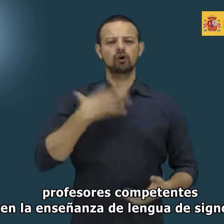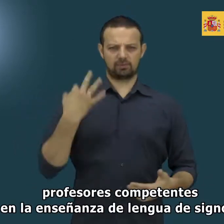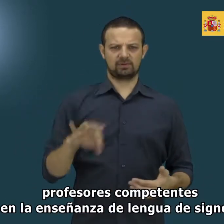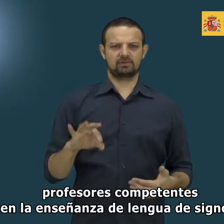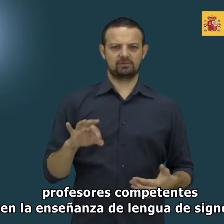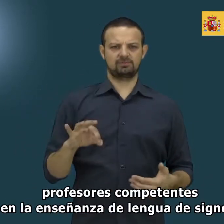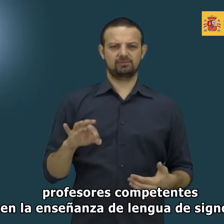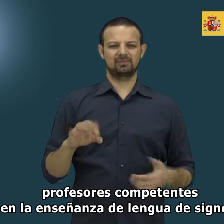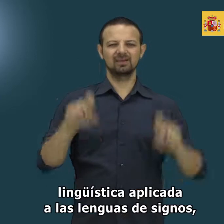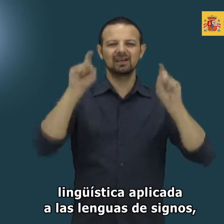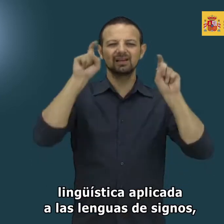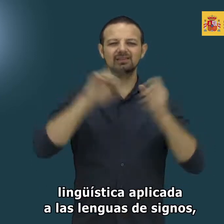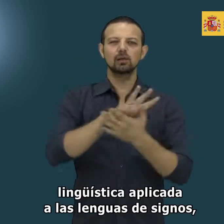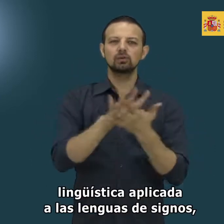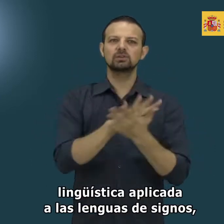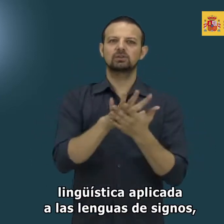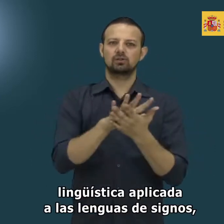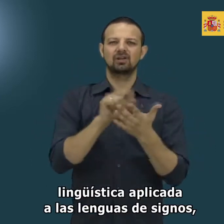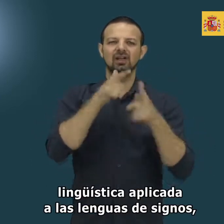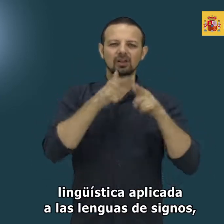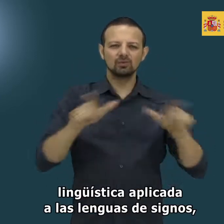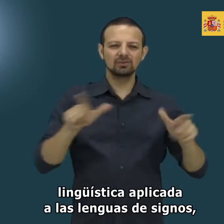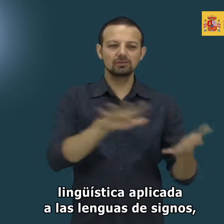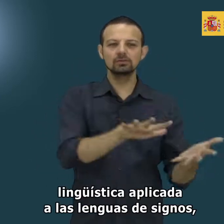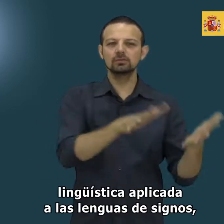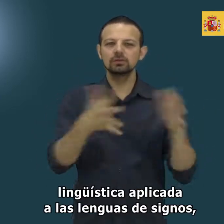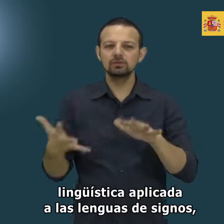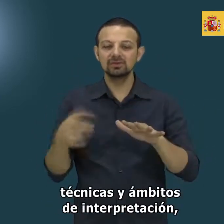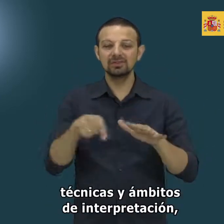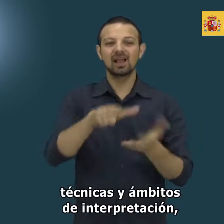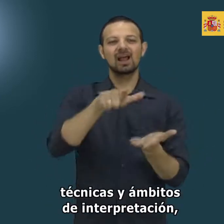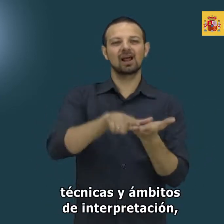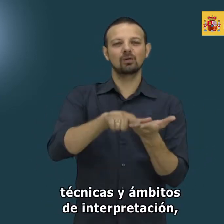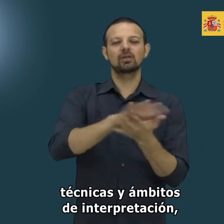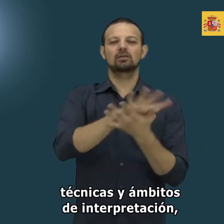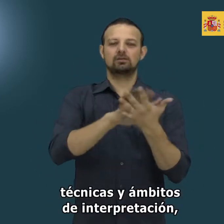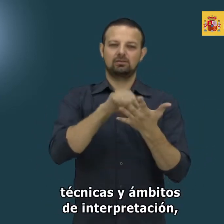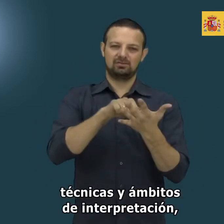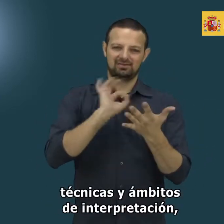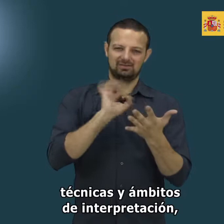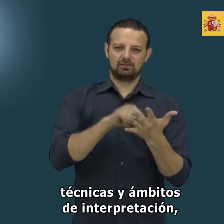signos, lingüística aplicada a las lenguas de signos, técnicas y ámbitos de interpretación,